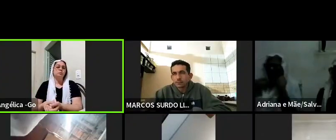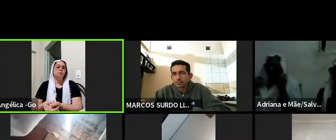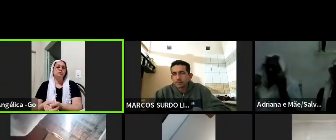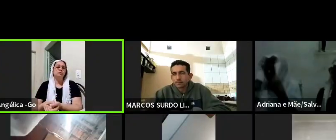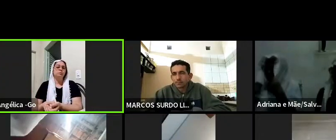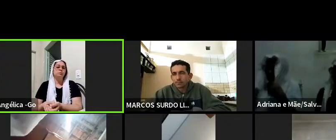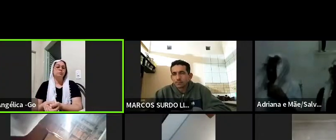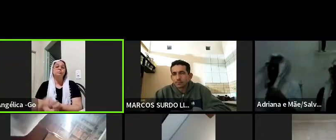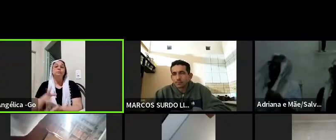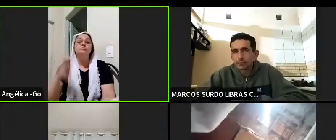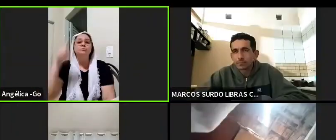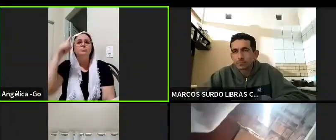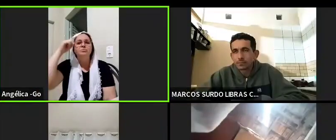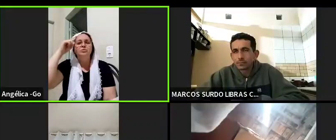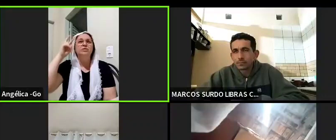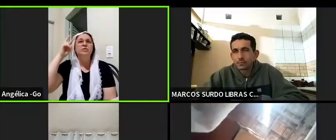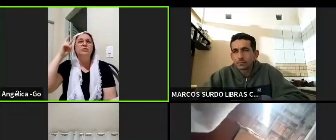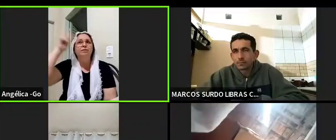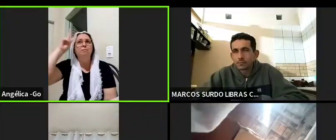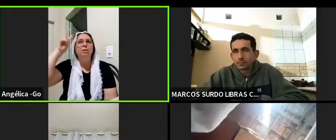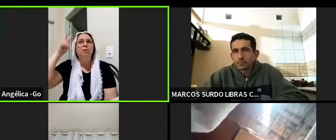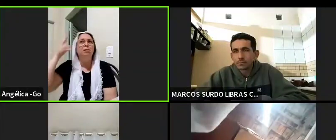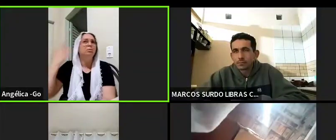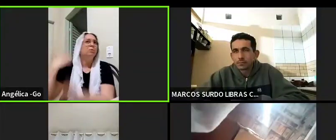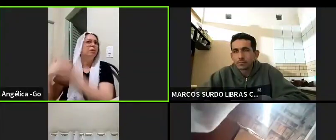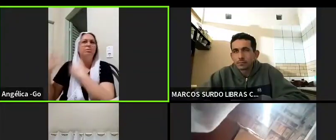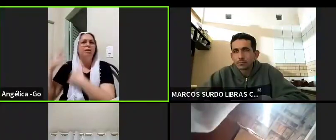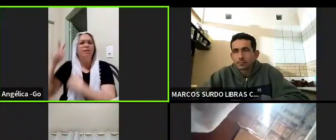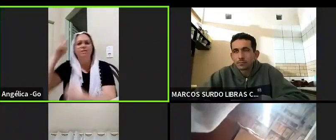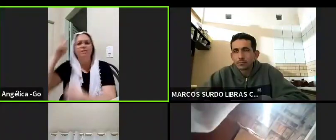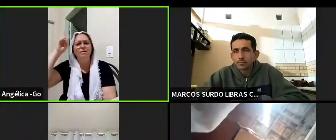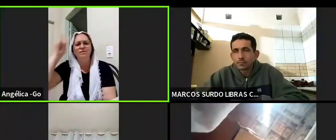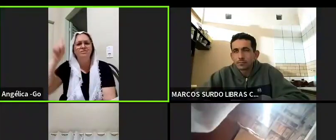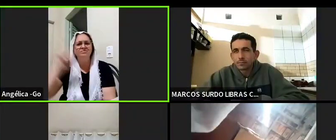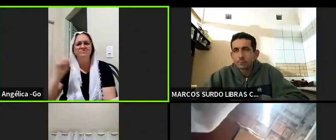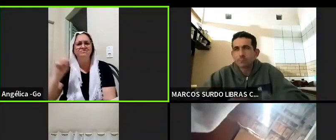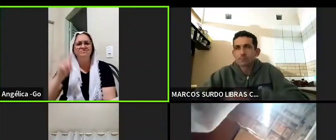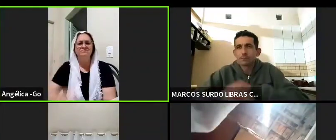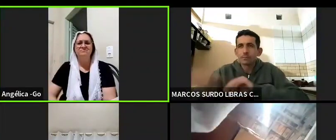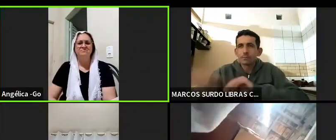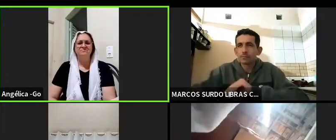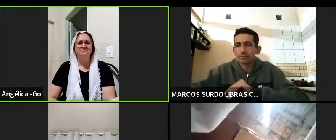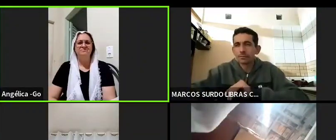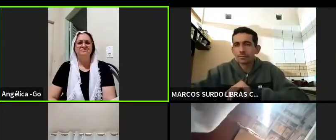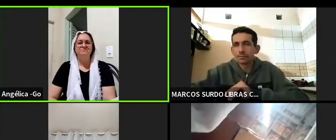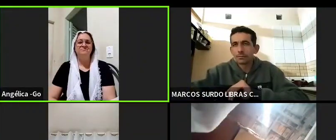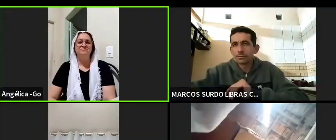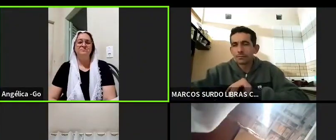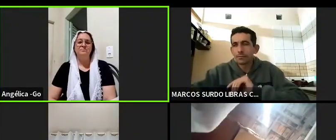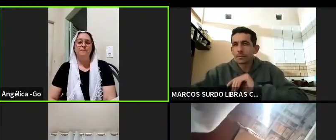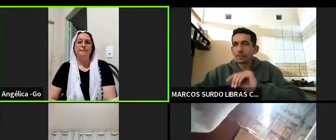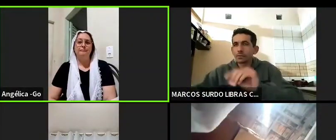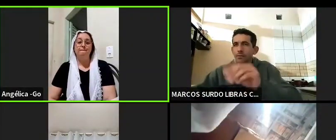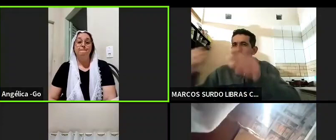Quantos anos essa palavra, irmão, foi escrita, guiada pelo Espírito de Deus,